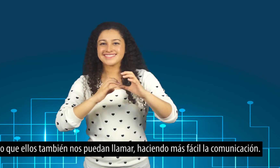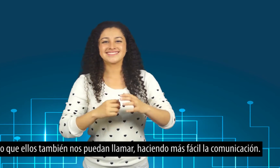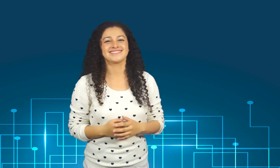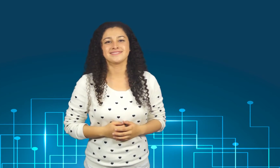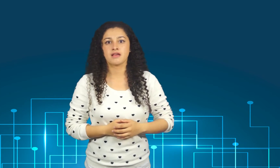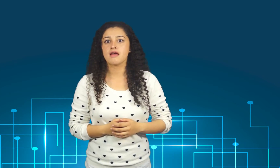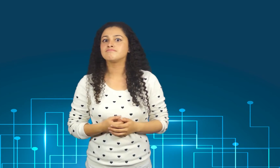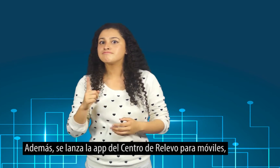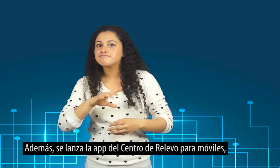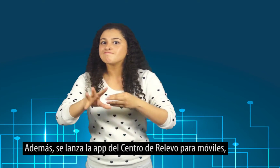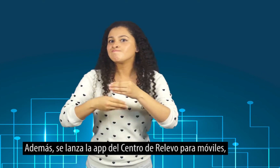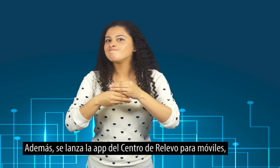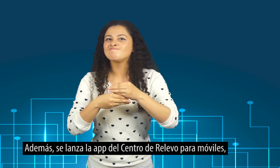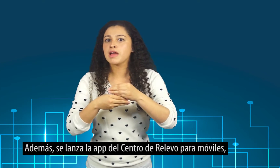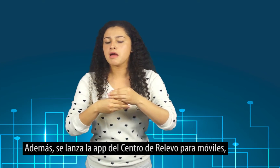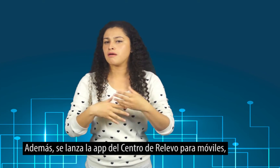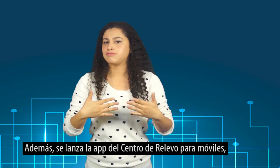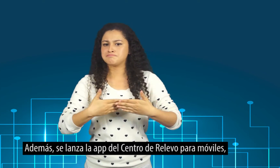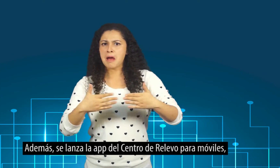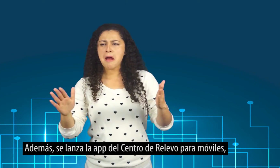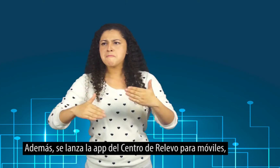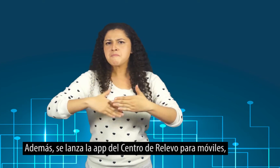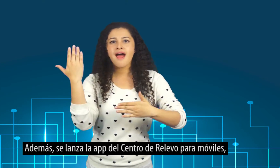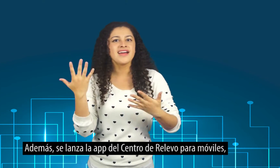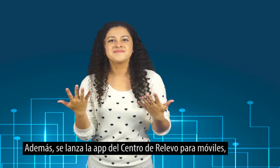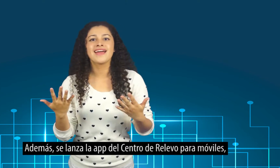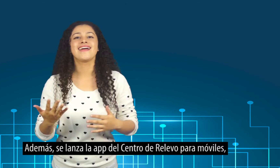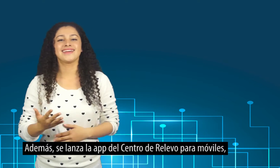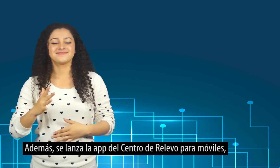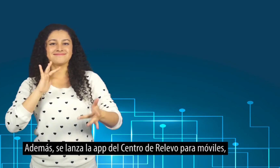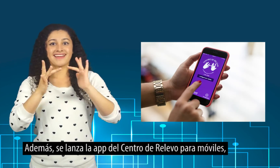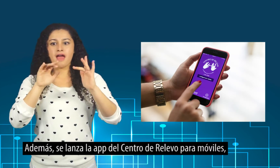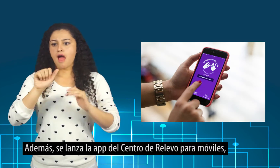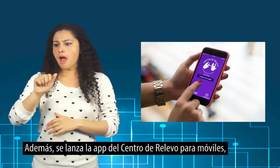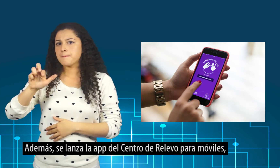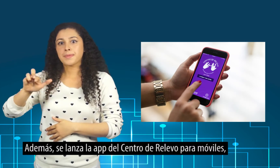la comunicación. Además, se lanza el app del Centro de Relevos para móviles,